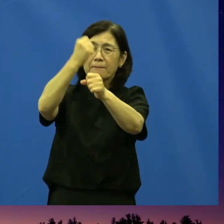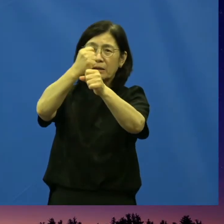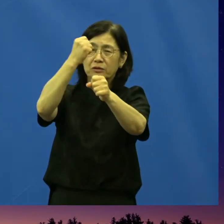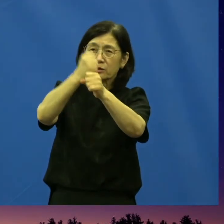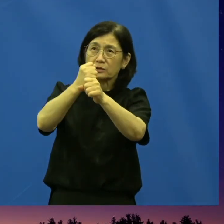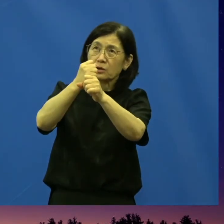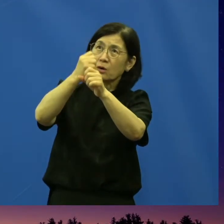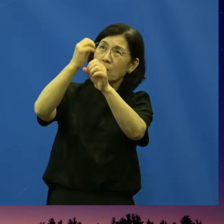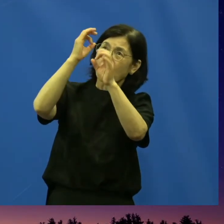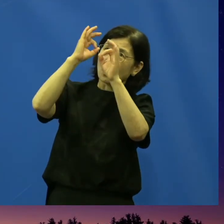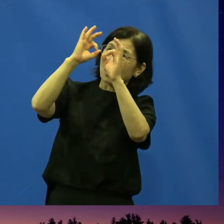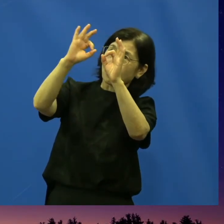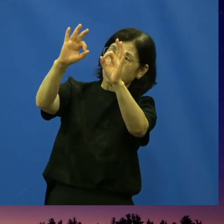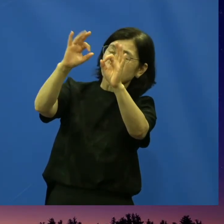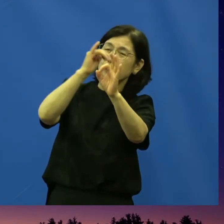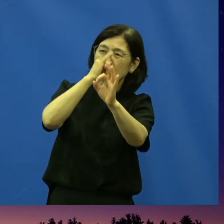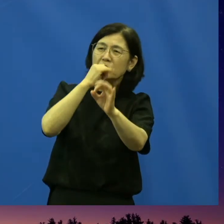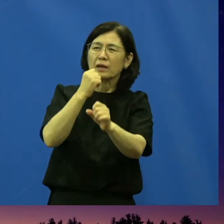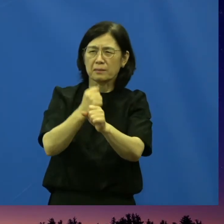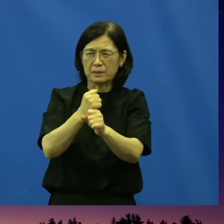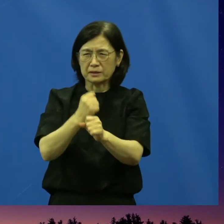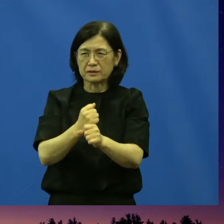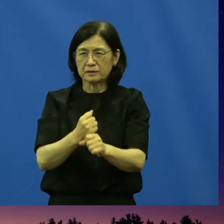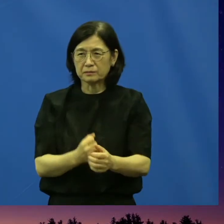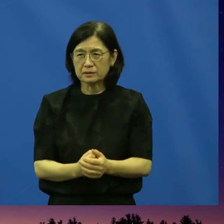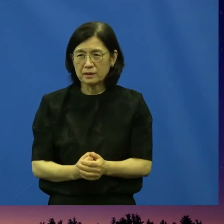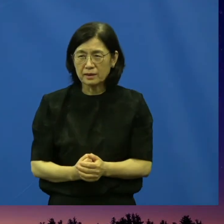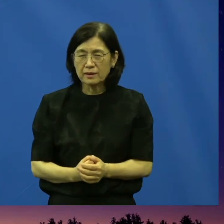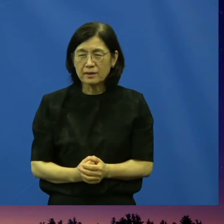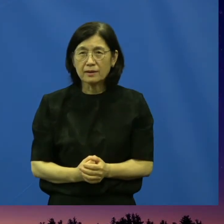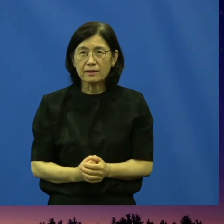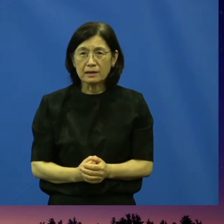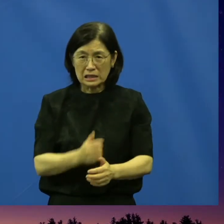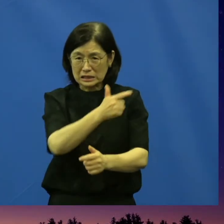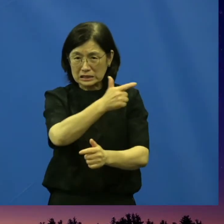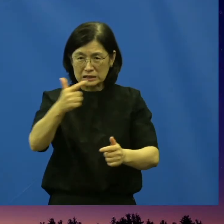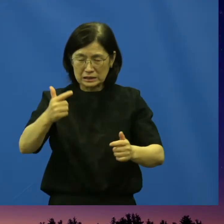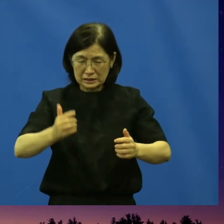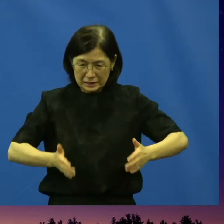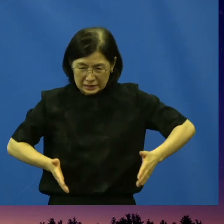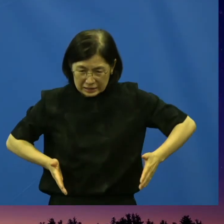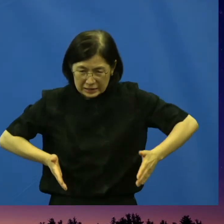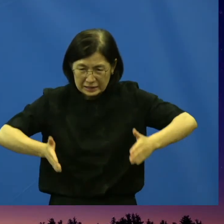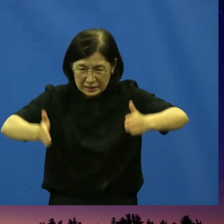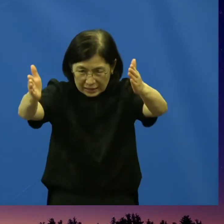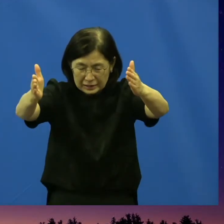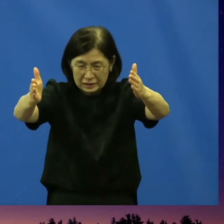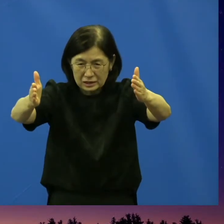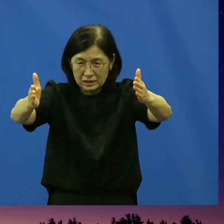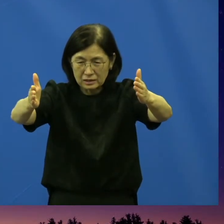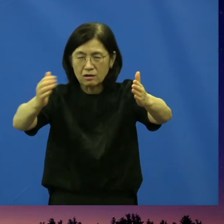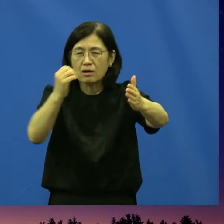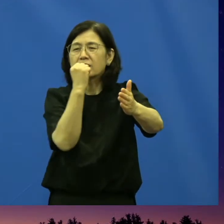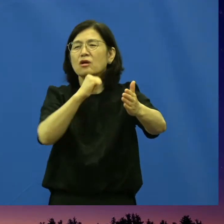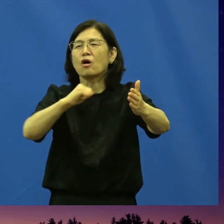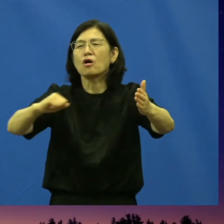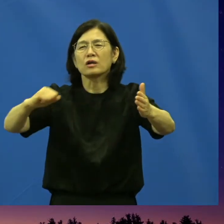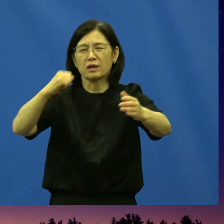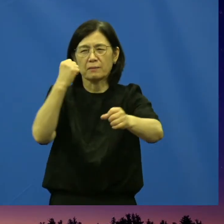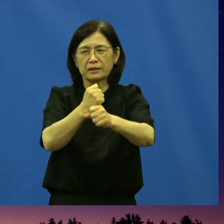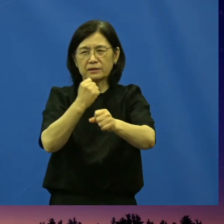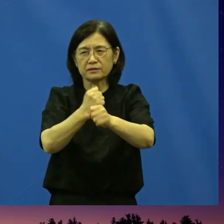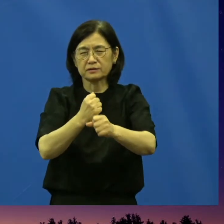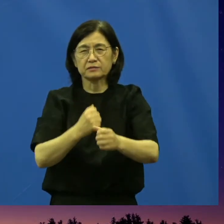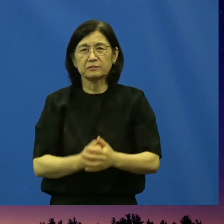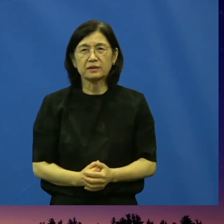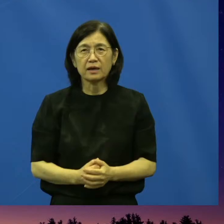그 도피성으로 가는 길이 복잡하지 않도록 선명하게 큰 길을 닦아 놓았어요. 자, 이게 오늘 이 도피성에서 우리가 주는 메시지 중에